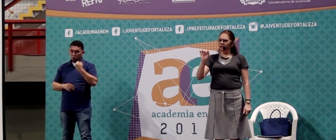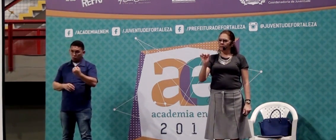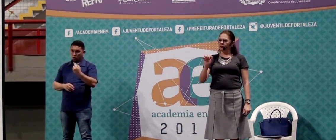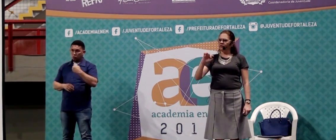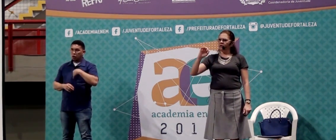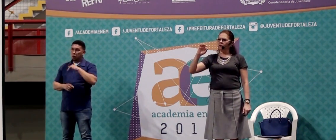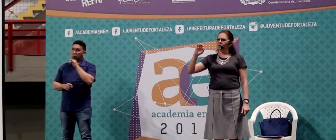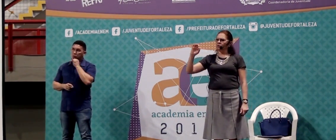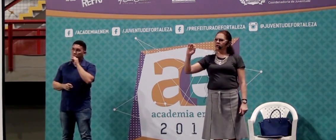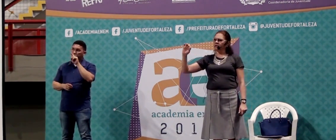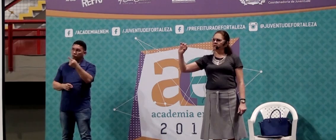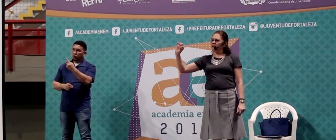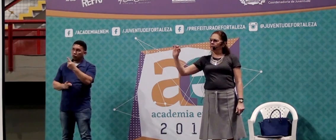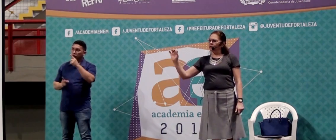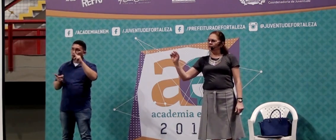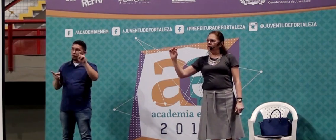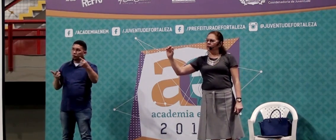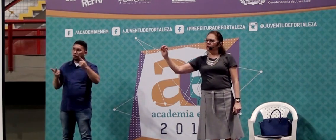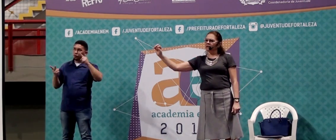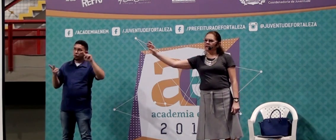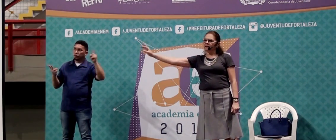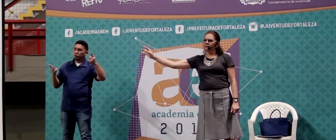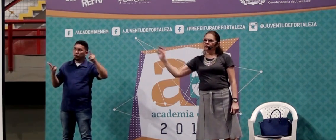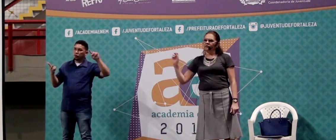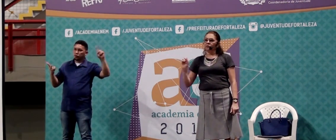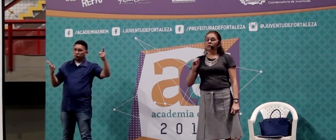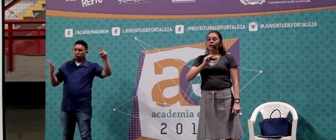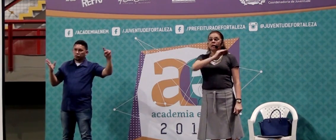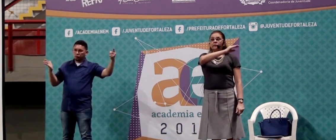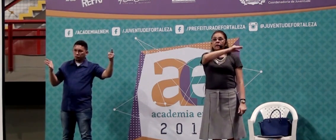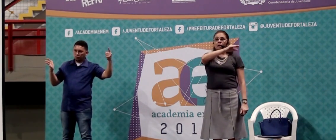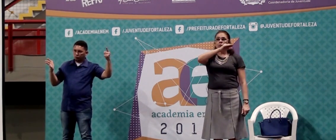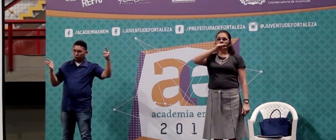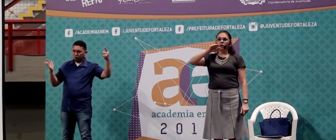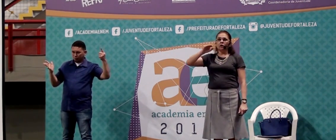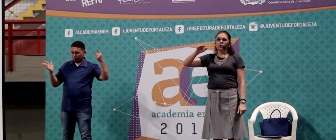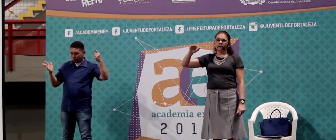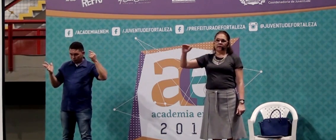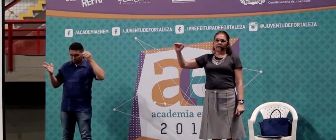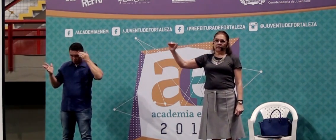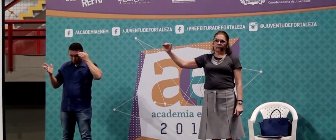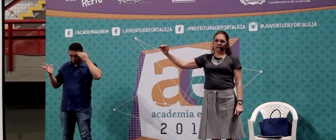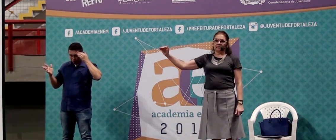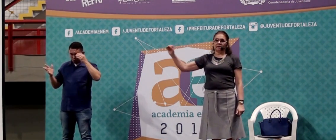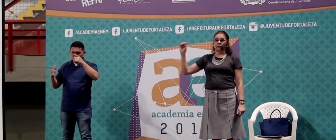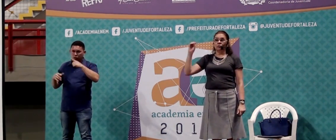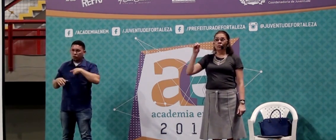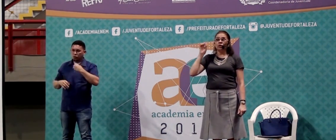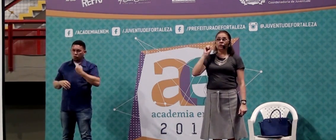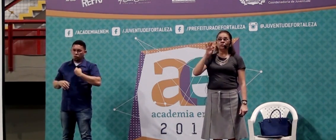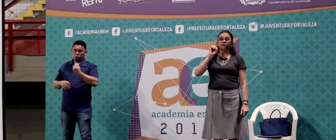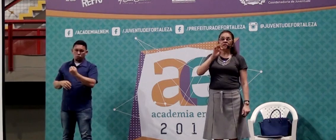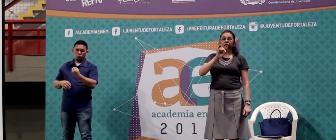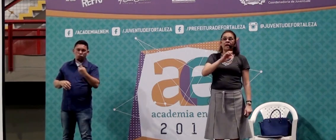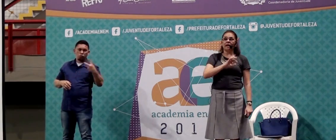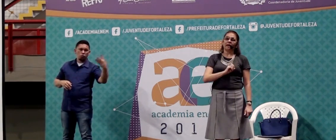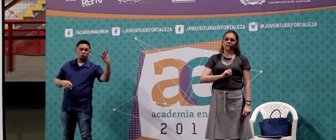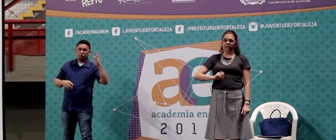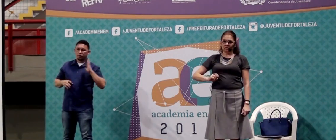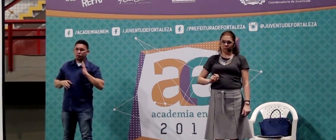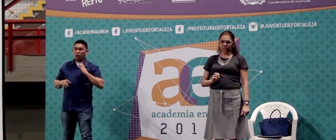um exemplo, vírgula, outro exemplo, vírgula, outro exemplo, vírgula. Não coloque na enumeração